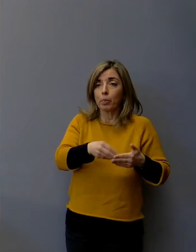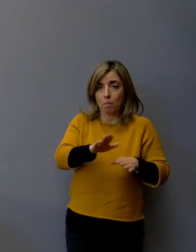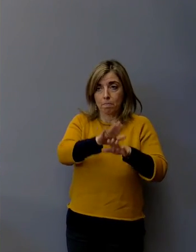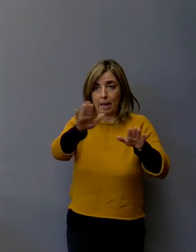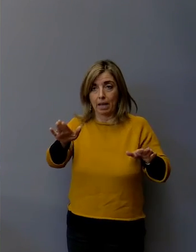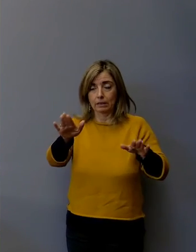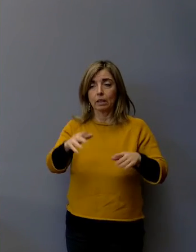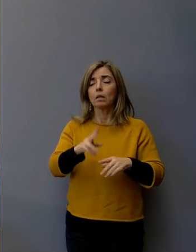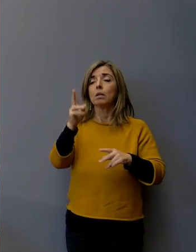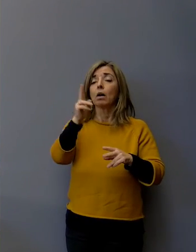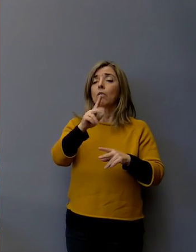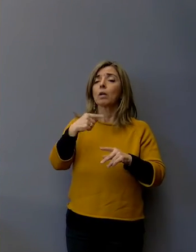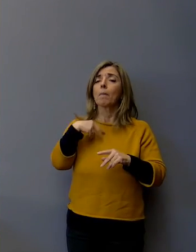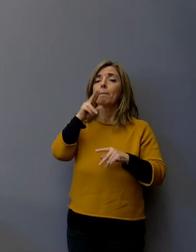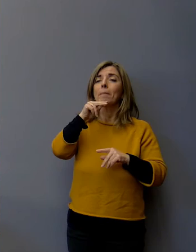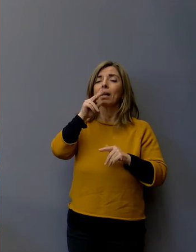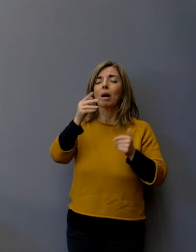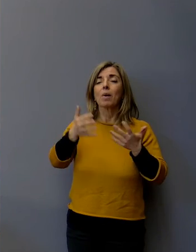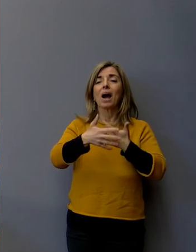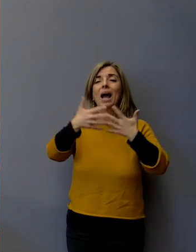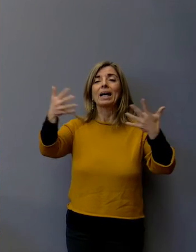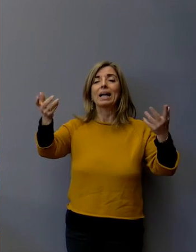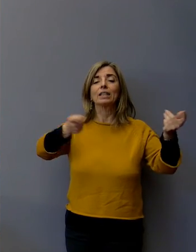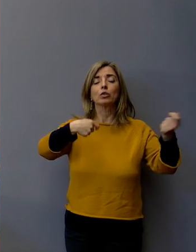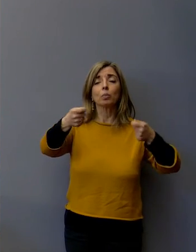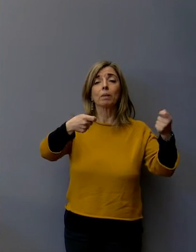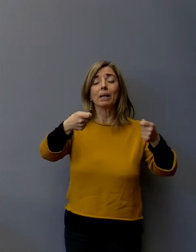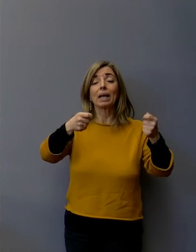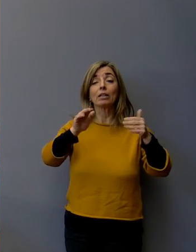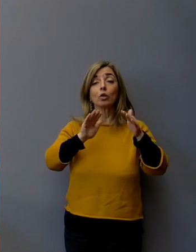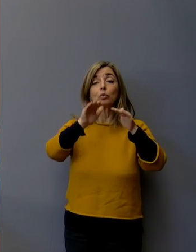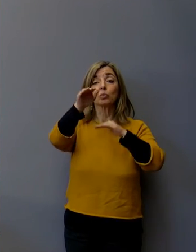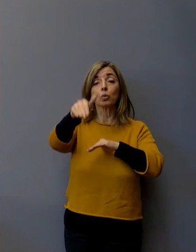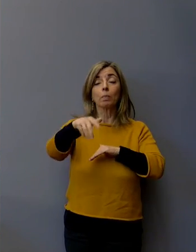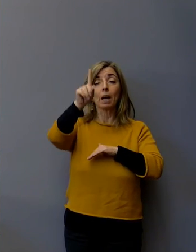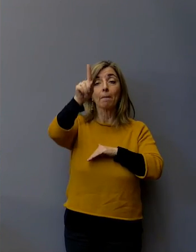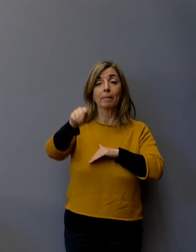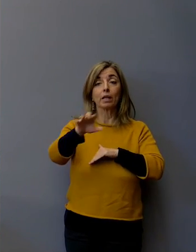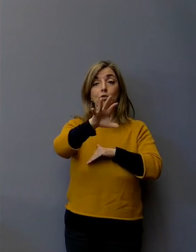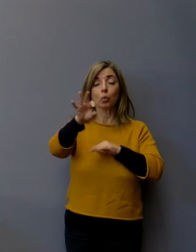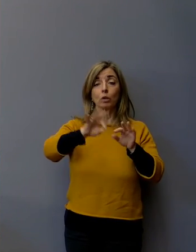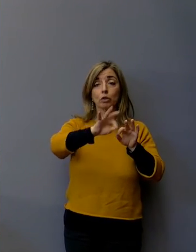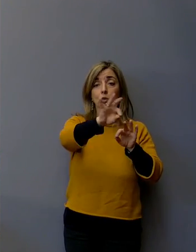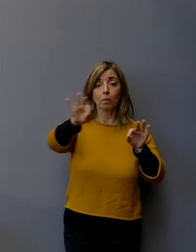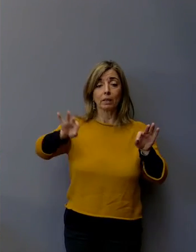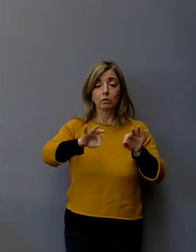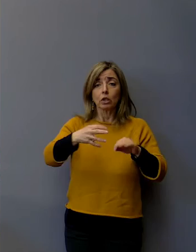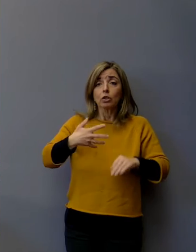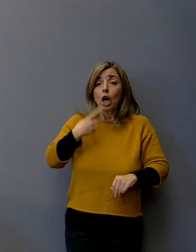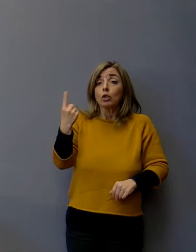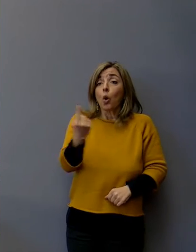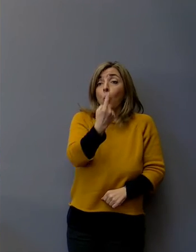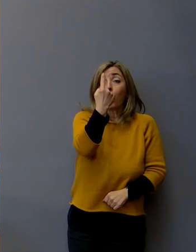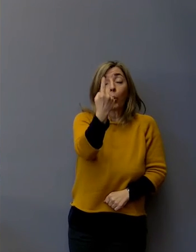di grandi supermercati quelli superiori ai 1500 metri e ne abbiamo uno solo che è quello di esselunga a punto e basta tutti gli